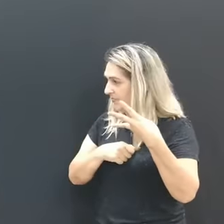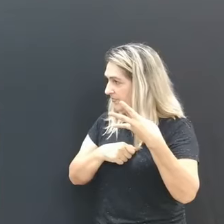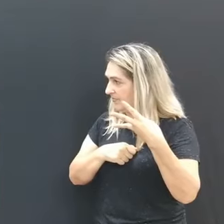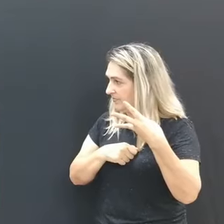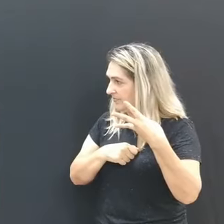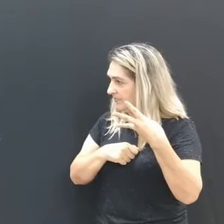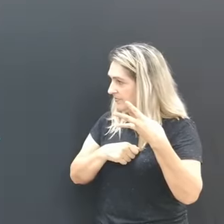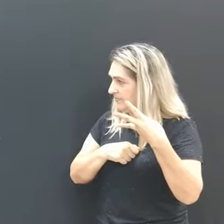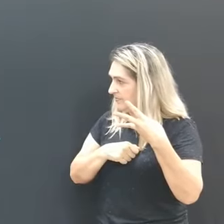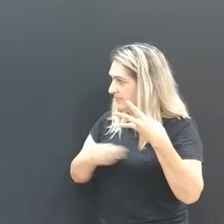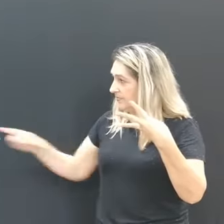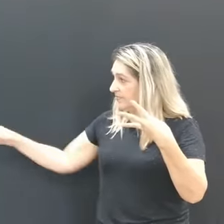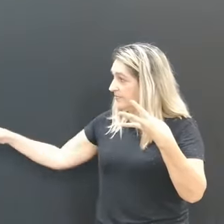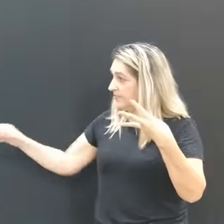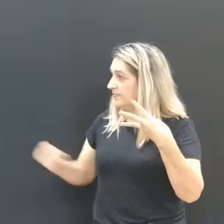bem aqui uma terceira observação.